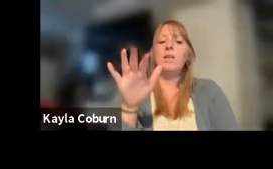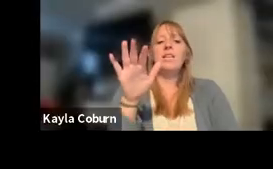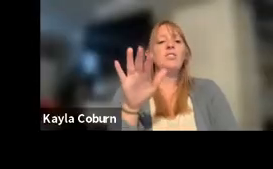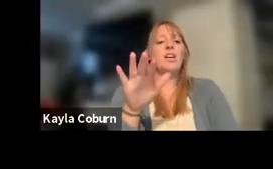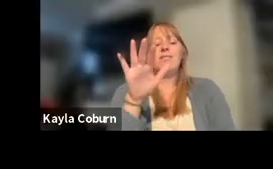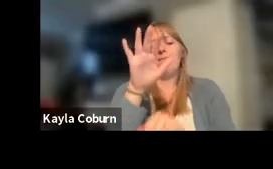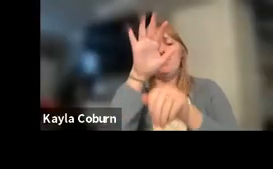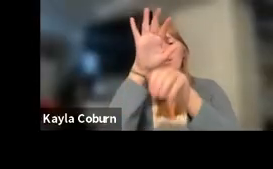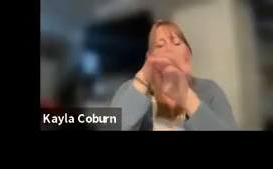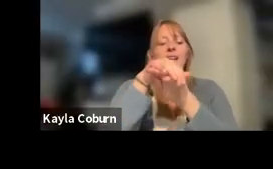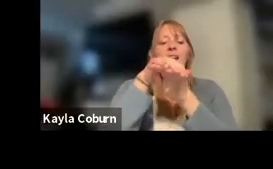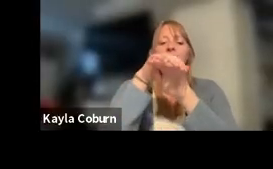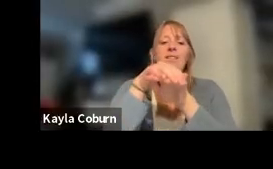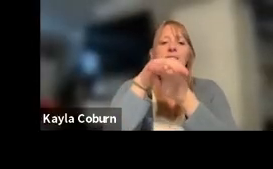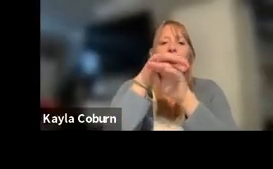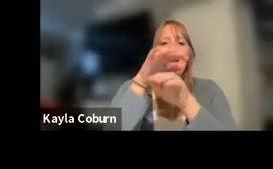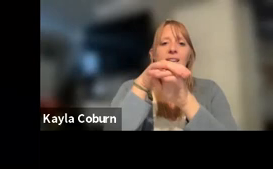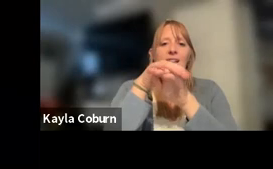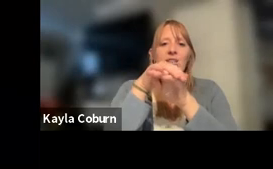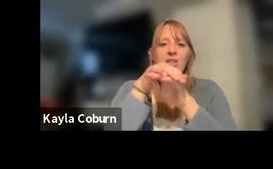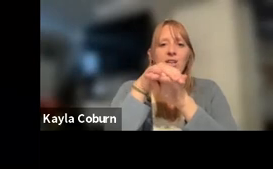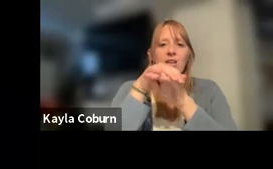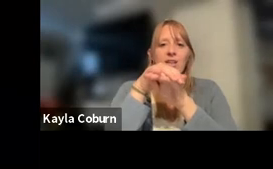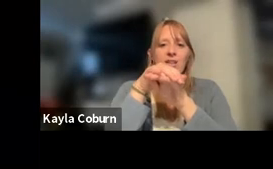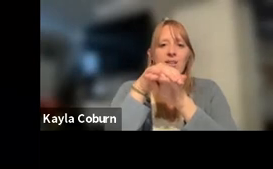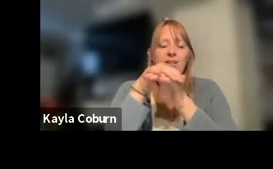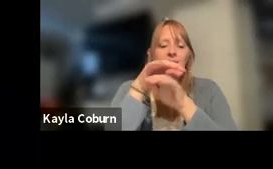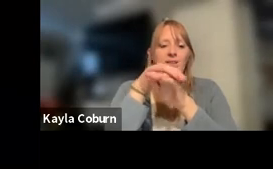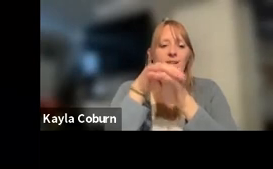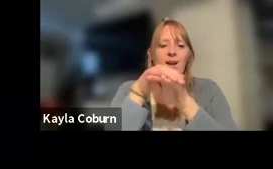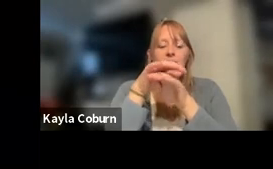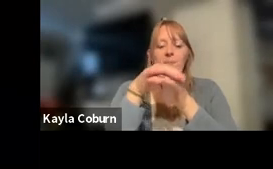Where you'd really just sign the sign under